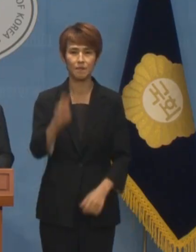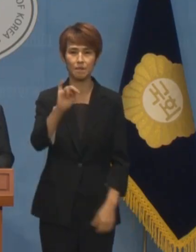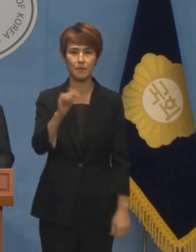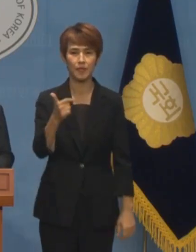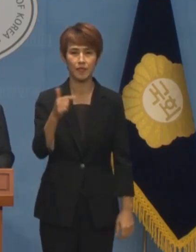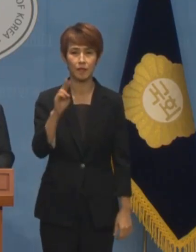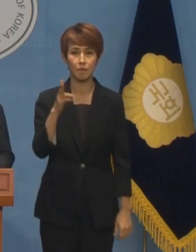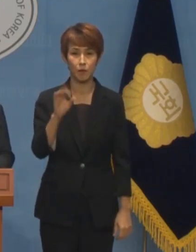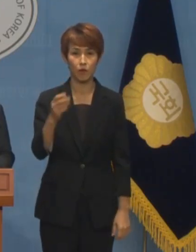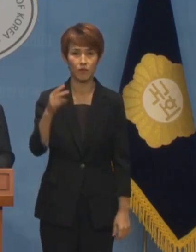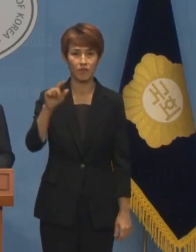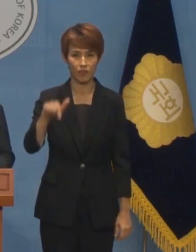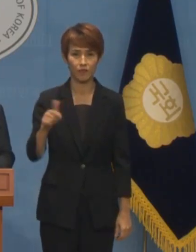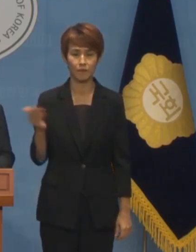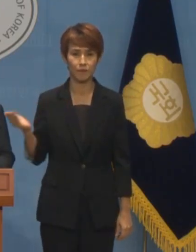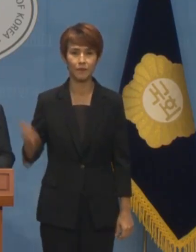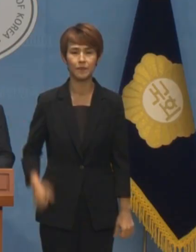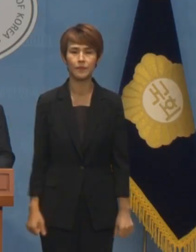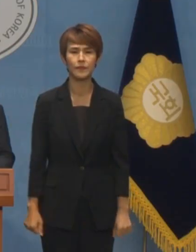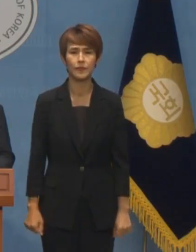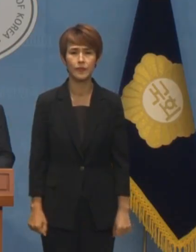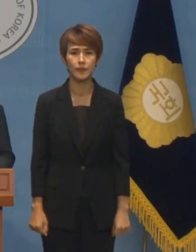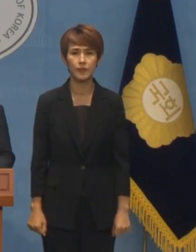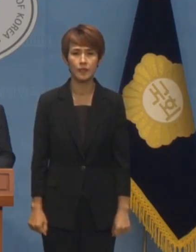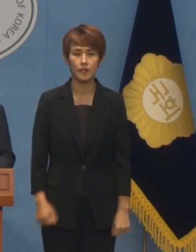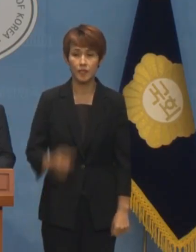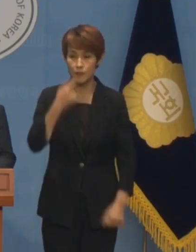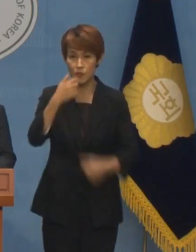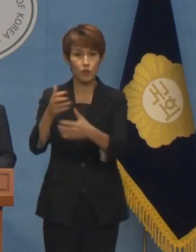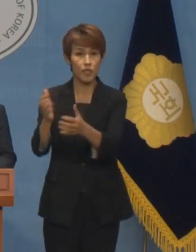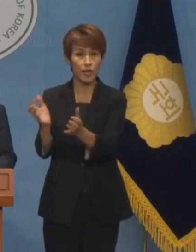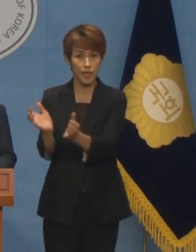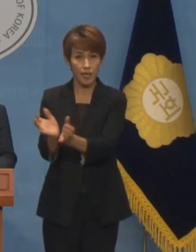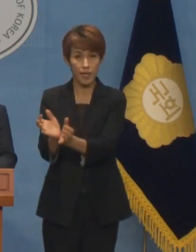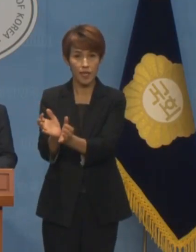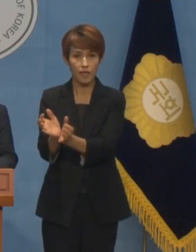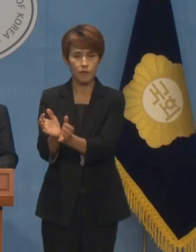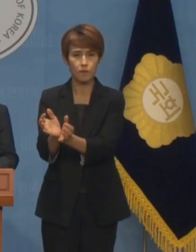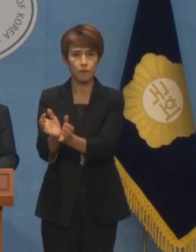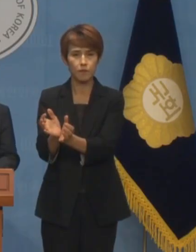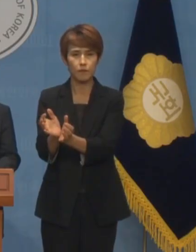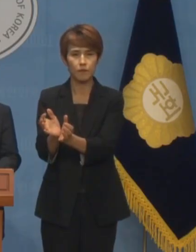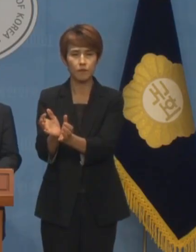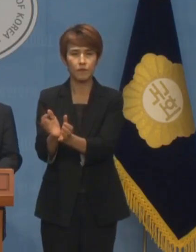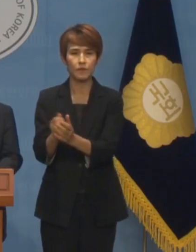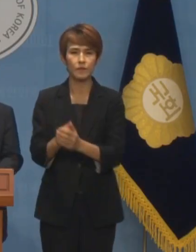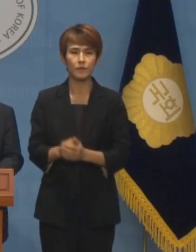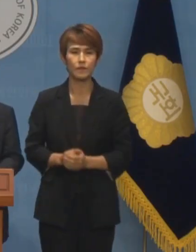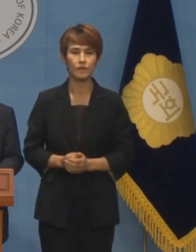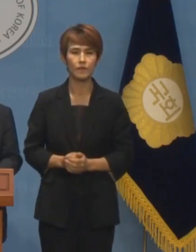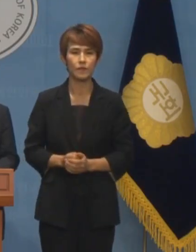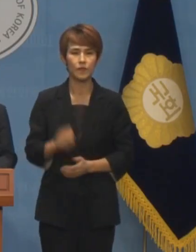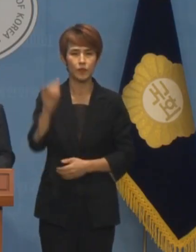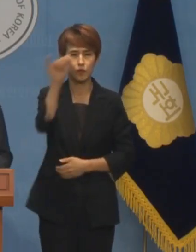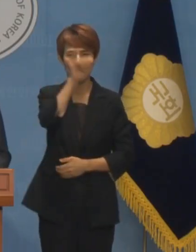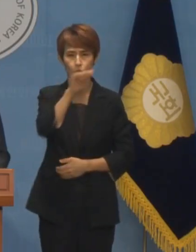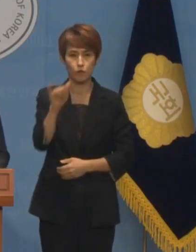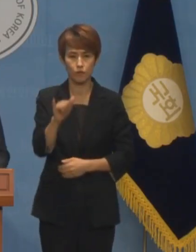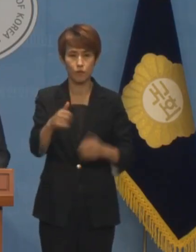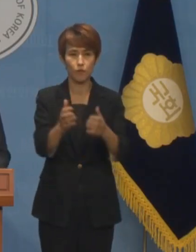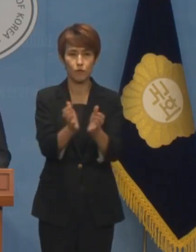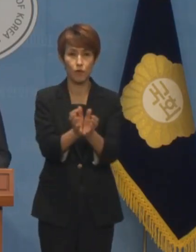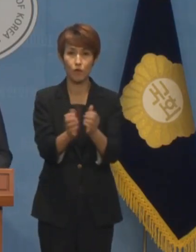민병덕입니다. 저는 저희 민주당의 전국소상공인위원회 초대위원장인데요.